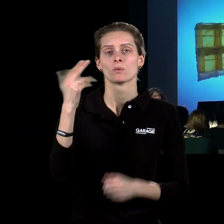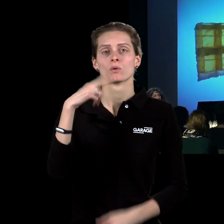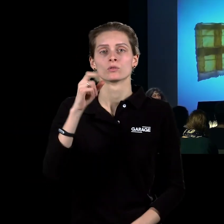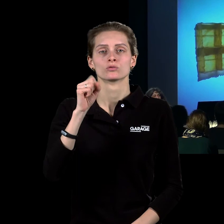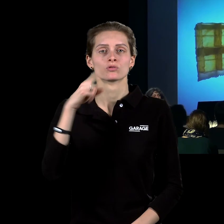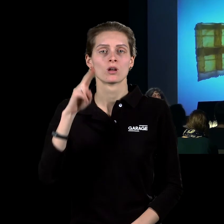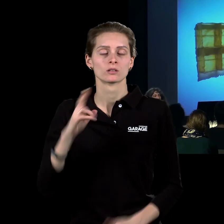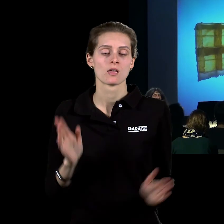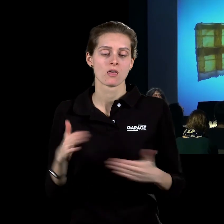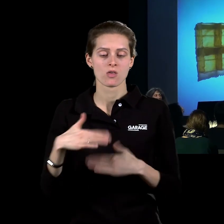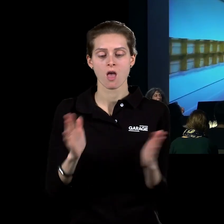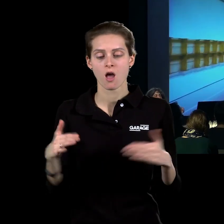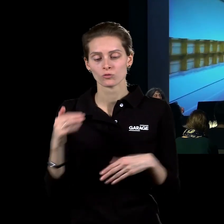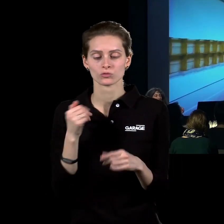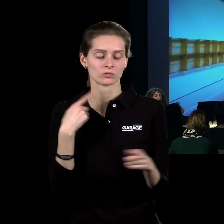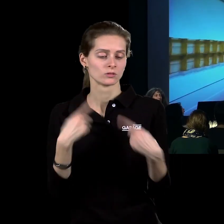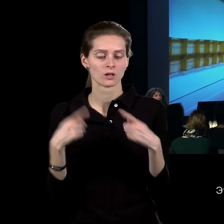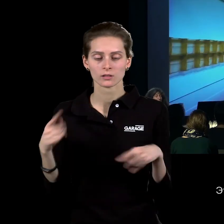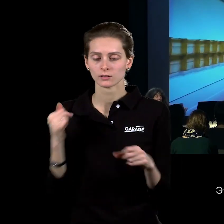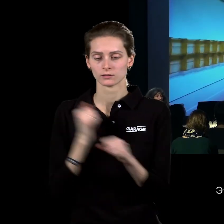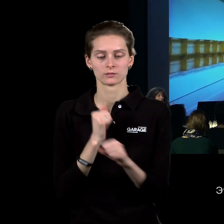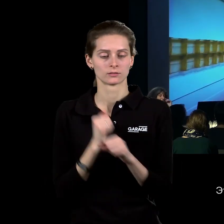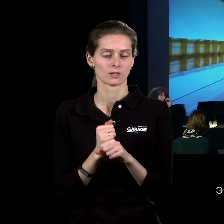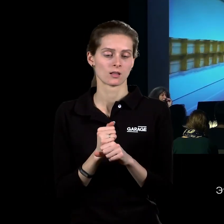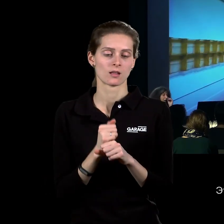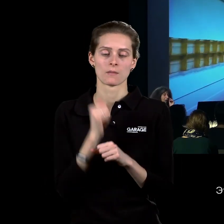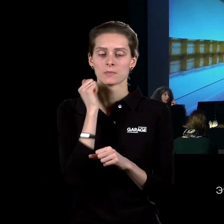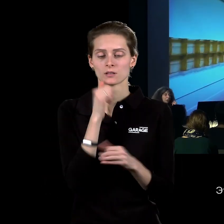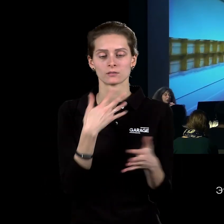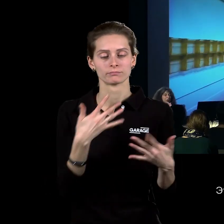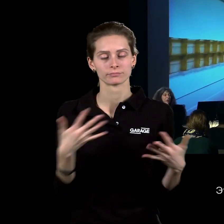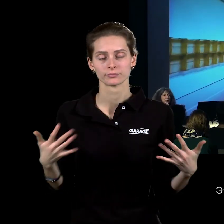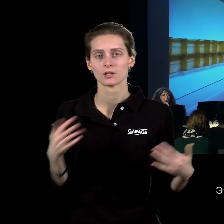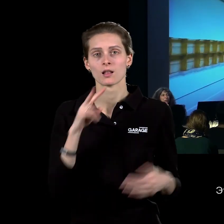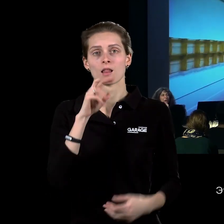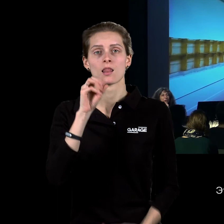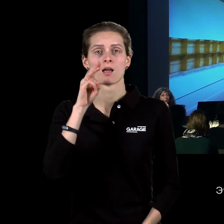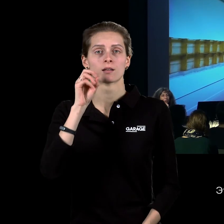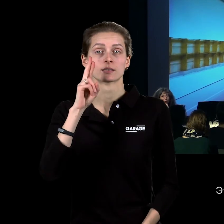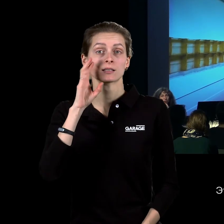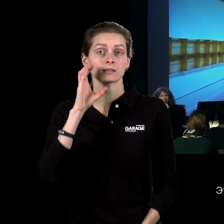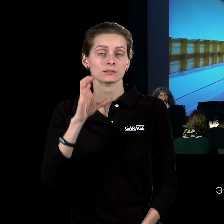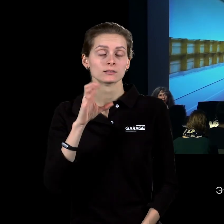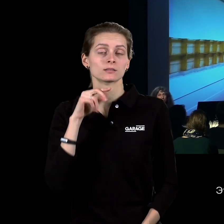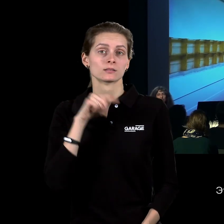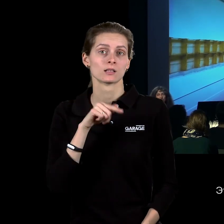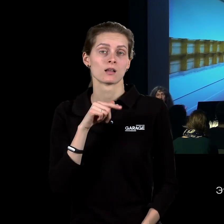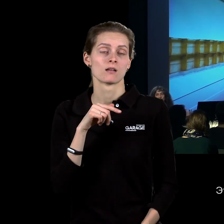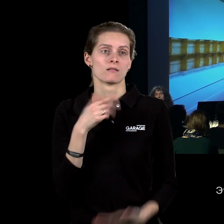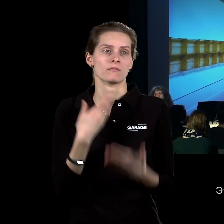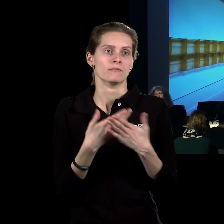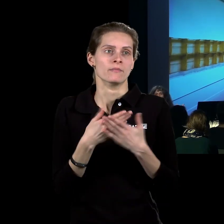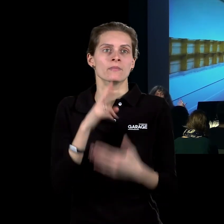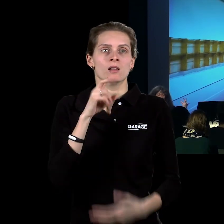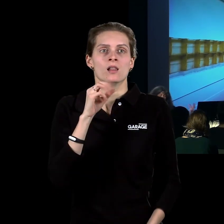они разные, где все они сделаны из очень странного материала, это латекс, да, но это латекс, который тоже, если уже доводить